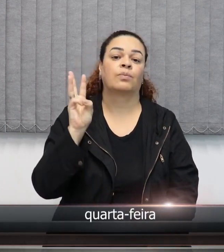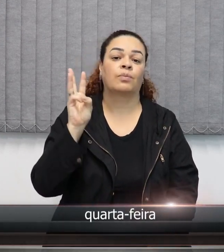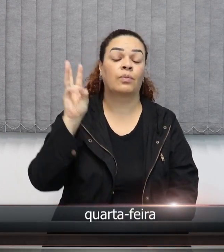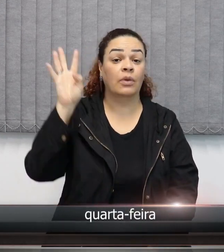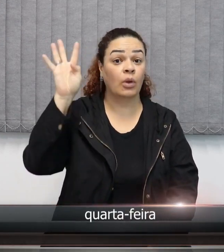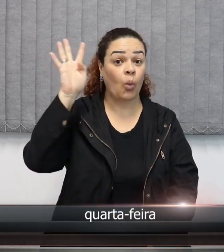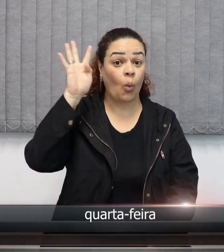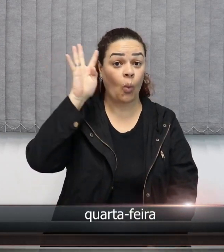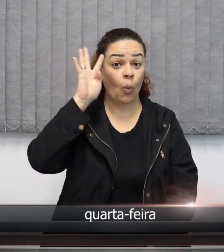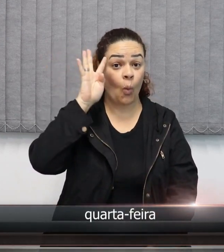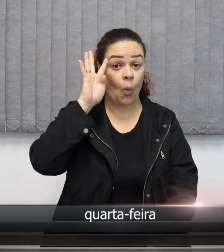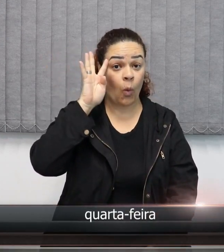quarta-feira,